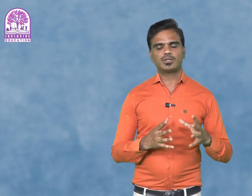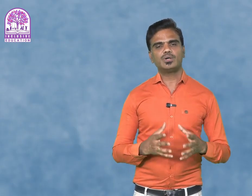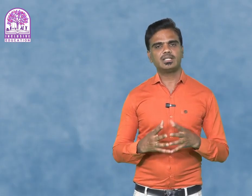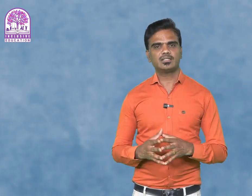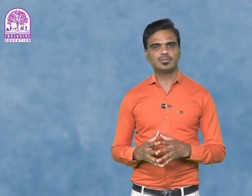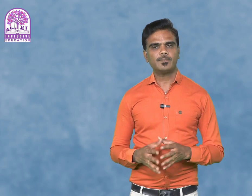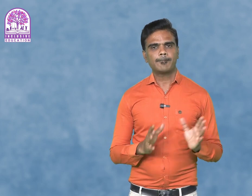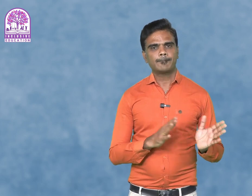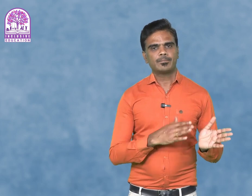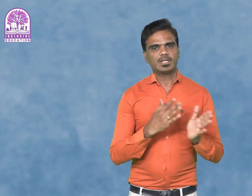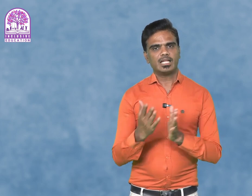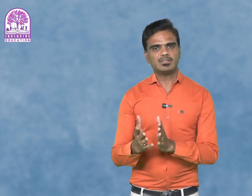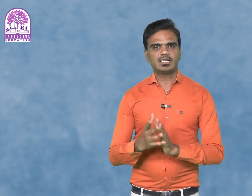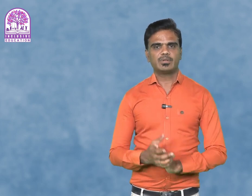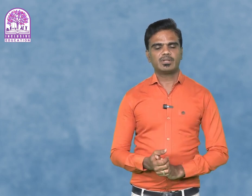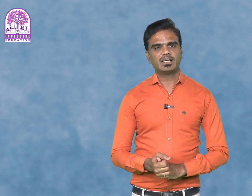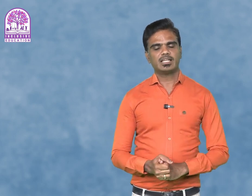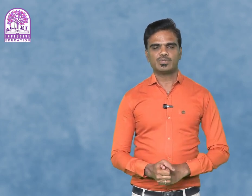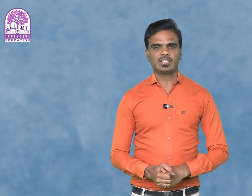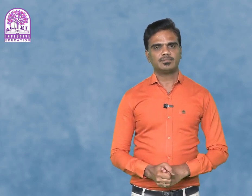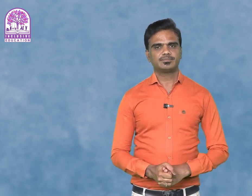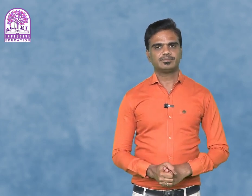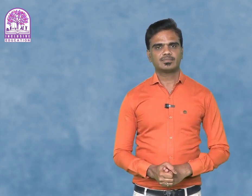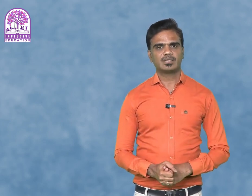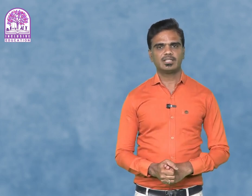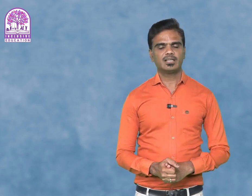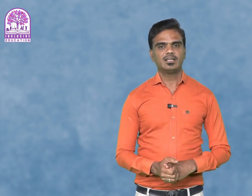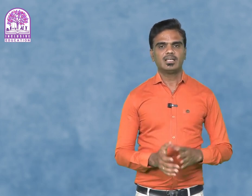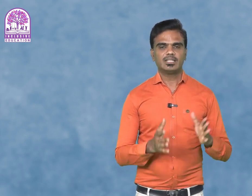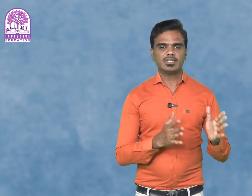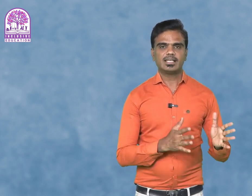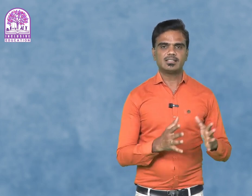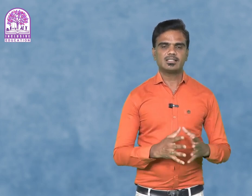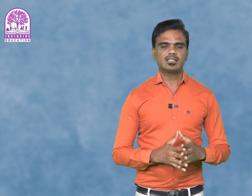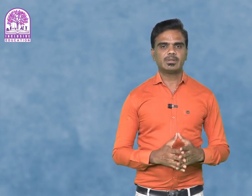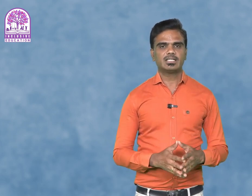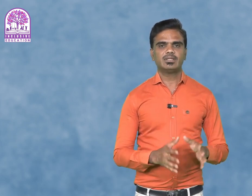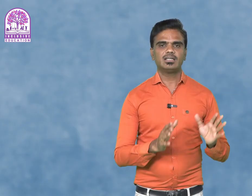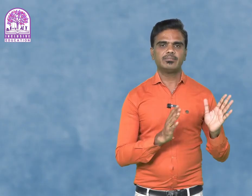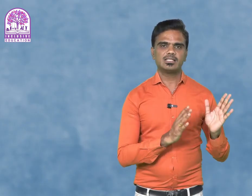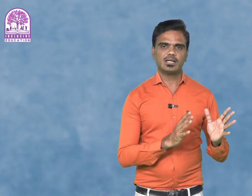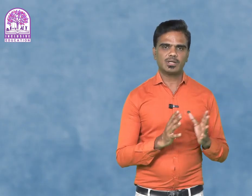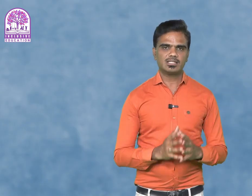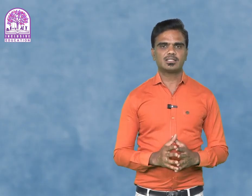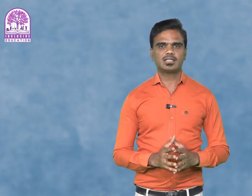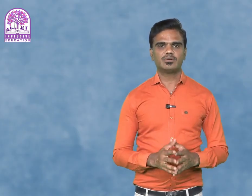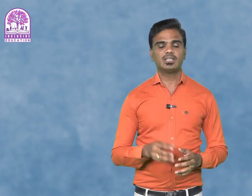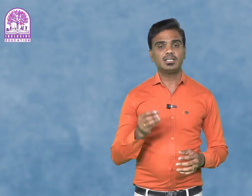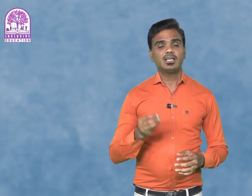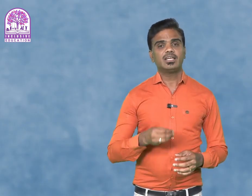அதை எடுத்துக்கணும், அதை வச்சு என்ன பண்ணணும், நீங்கள் கலர் சொல்லிக்கலாம். சரியா? இதுவரை ஐஎஸ்எல் டிக்ஷனரியில் பார்த்தீங்க அப்படின்னா பேசிக்காக உள்ள கலர்ஸுக்கு தான் இருக்க வழியே. இன்னும்